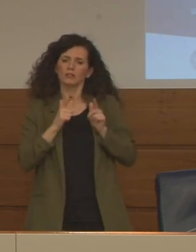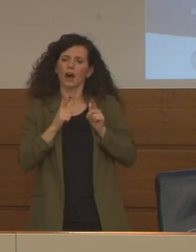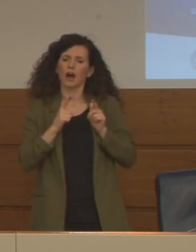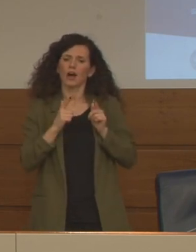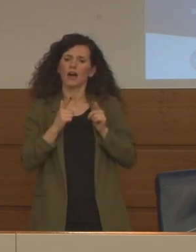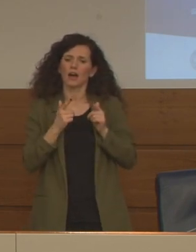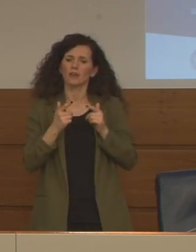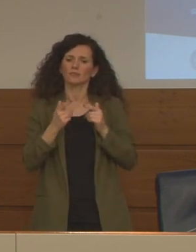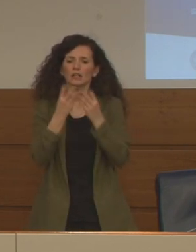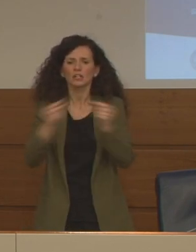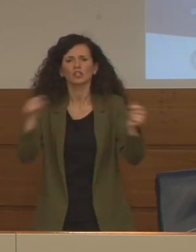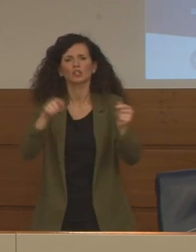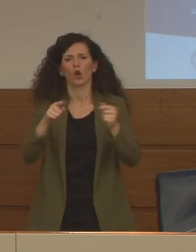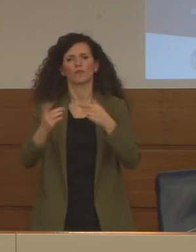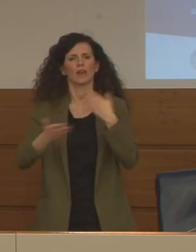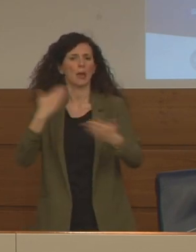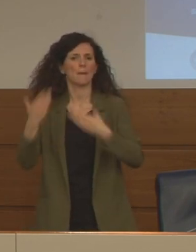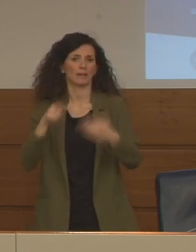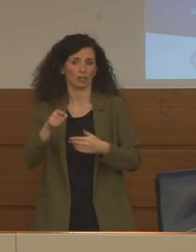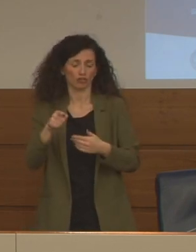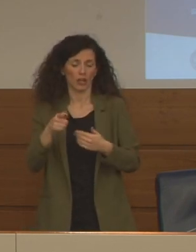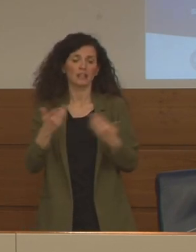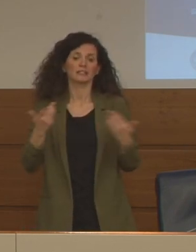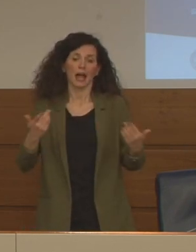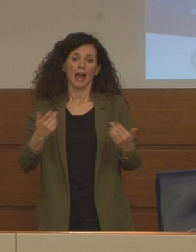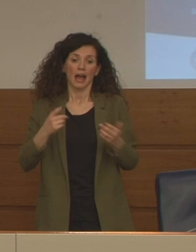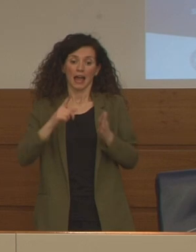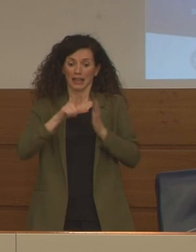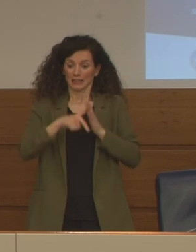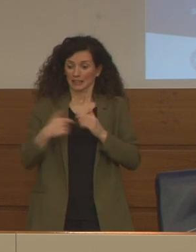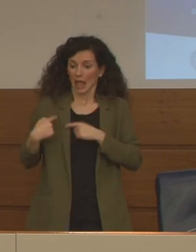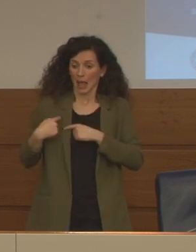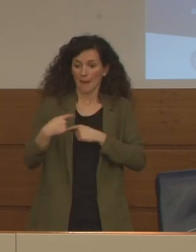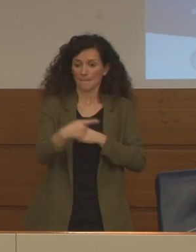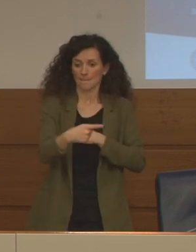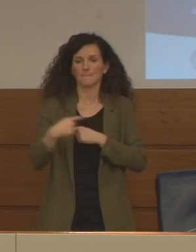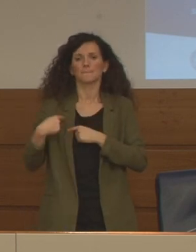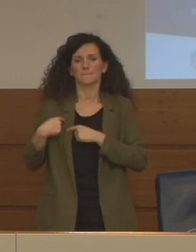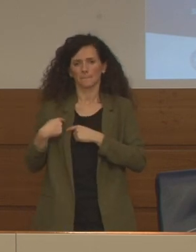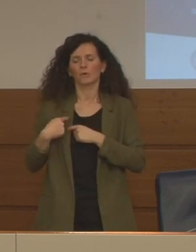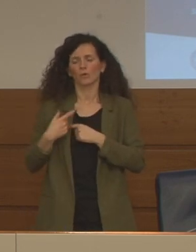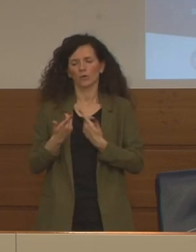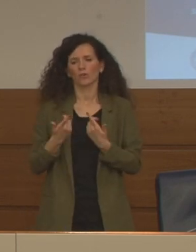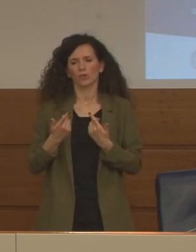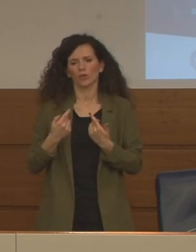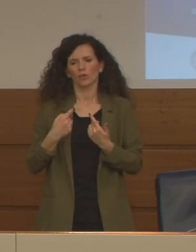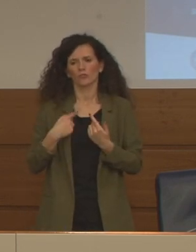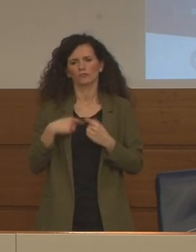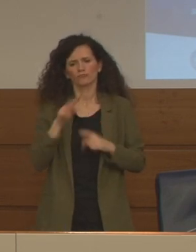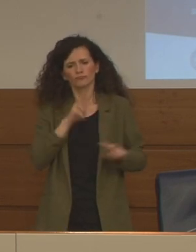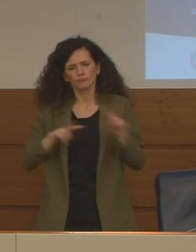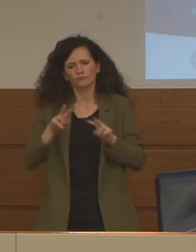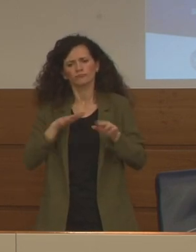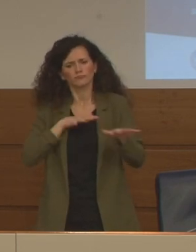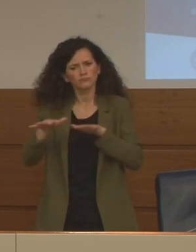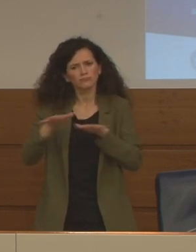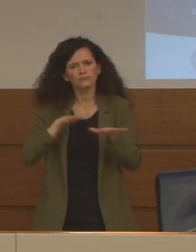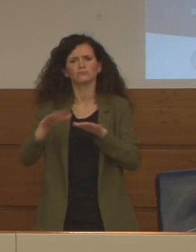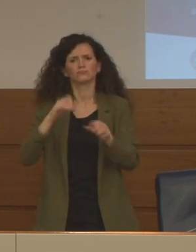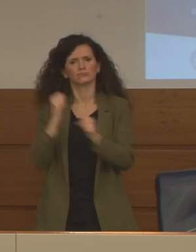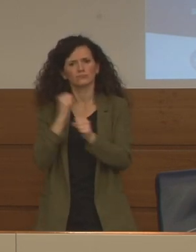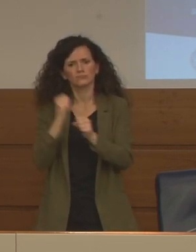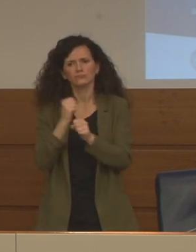esigenze nel frattempo fronteggeremo la questione contingente l'esigenza contingente con